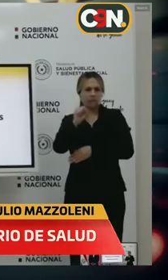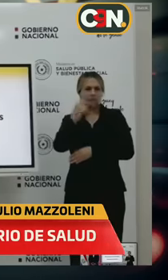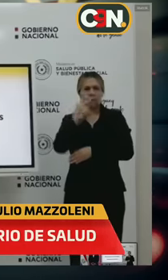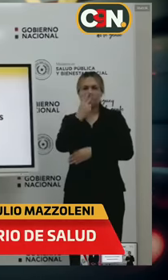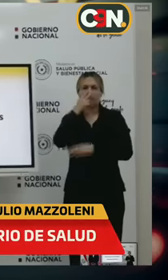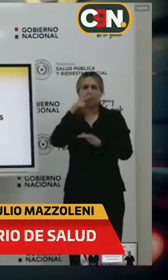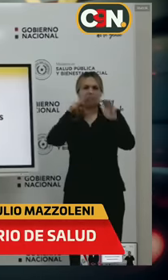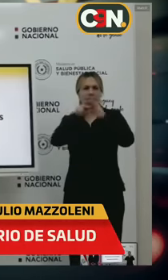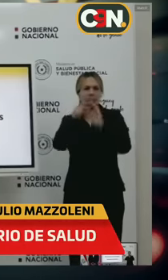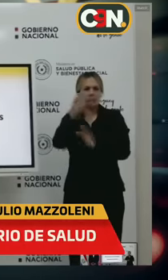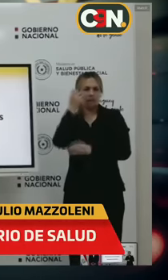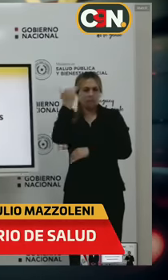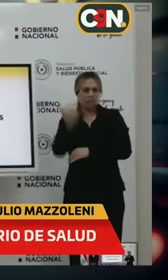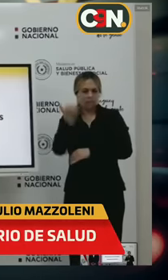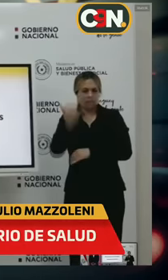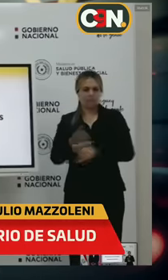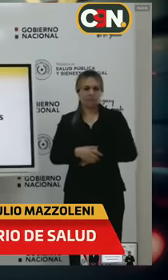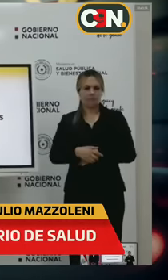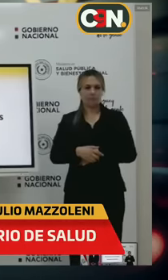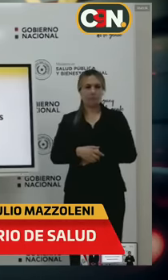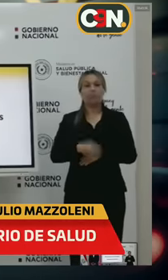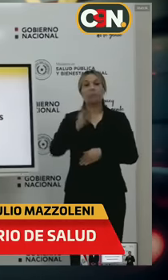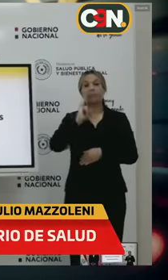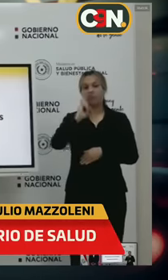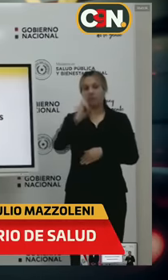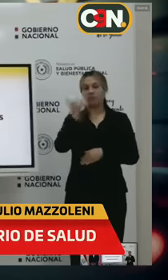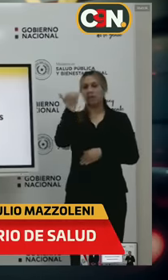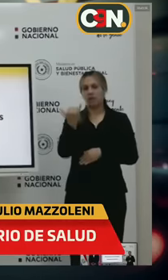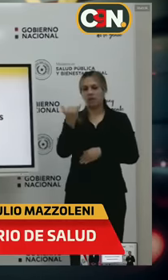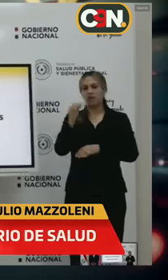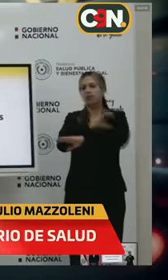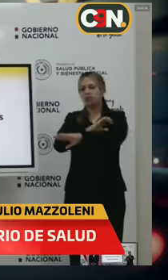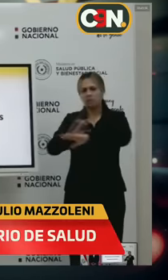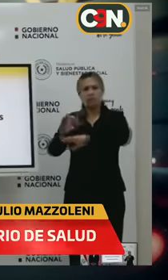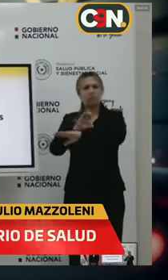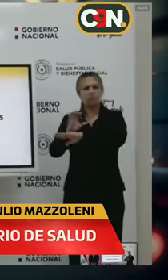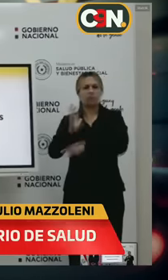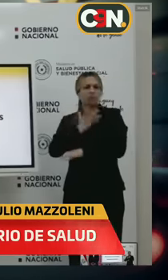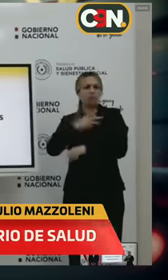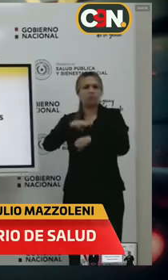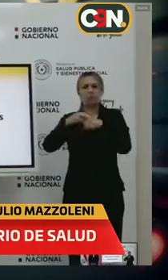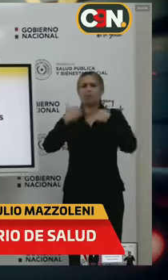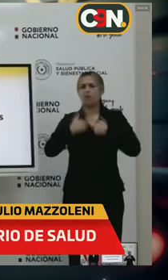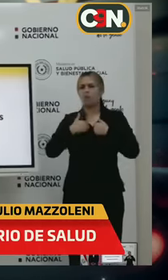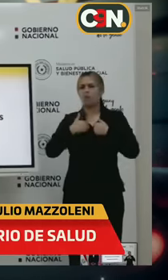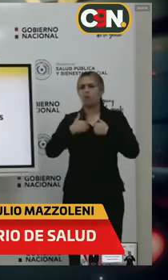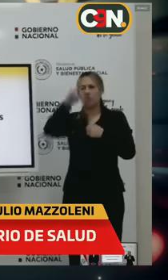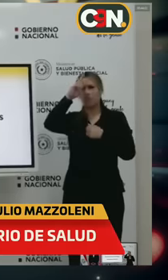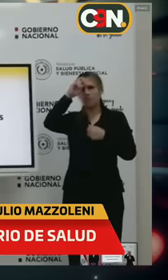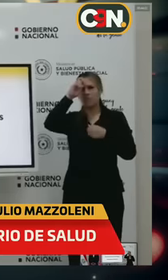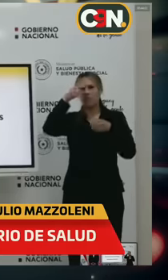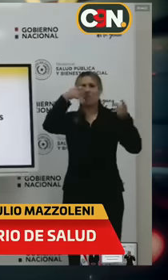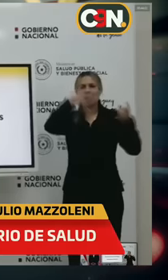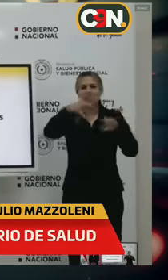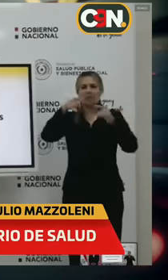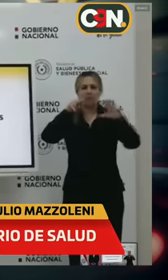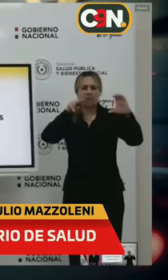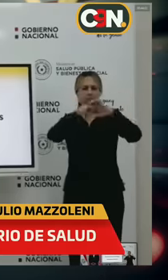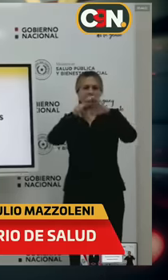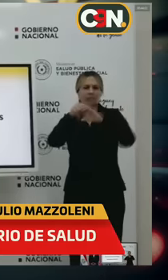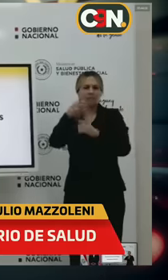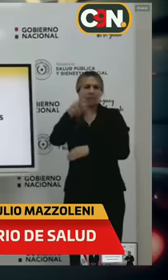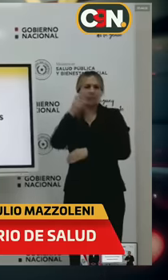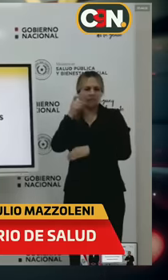sanitarias? Sí, de hecho, conforme estamos hablando, seguimos aumentando las camas de terapia. Desde los